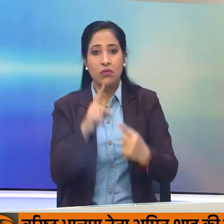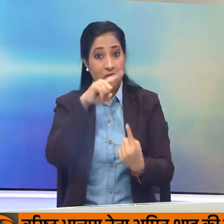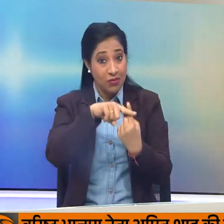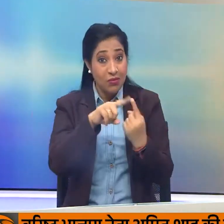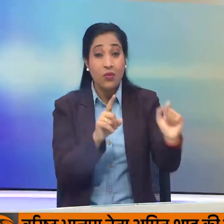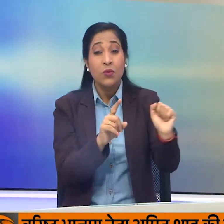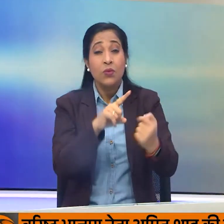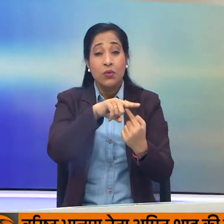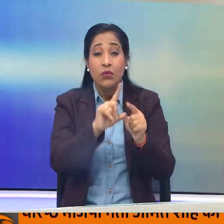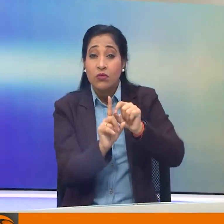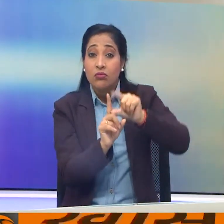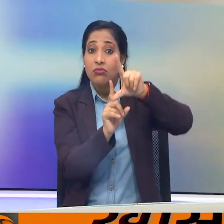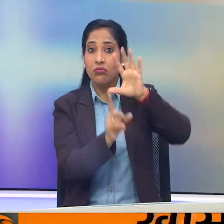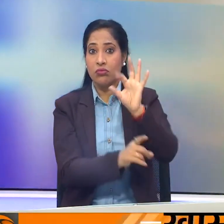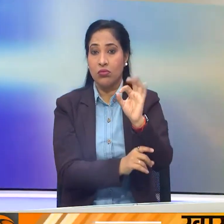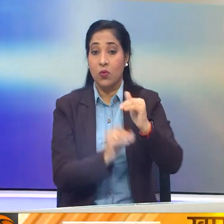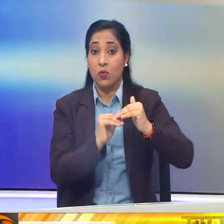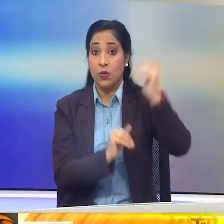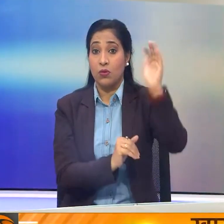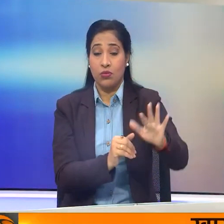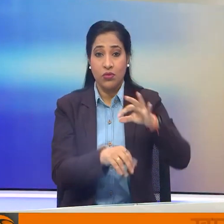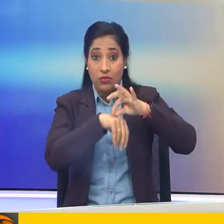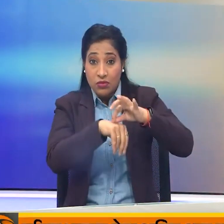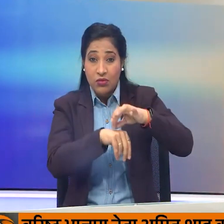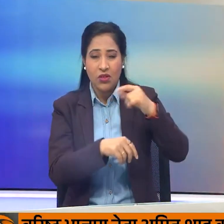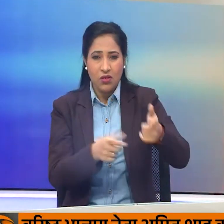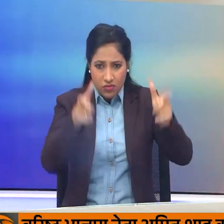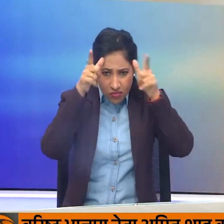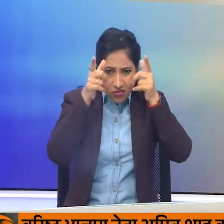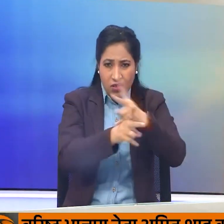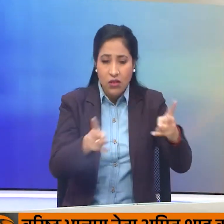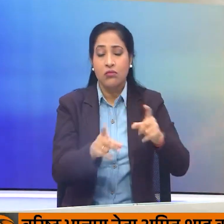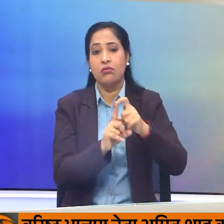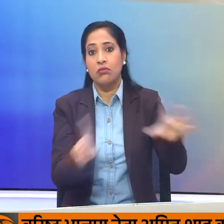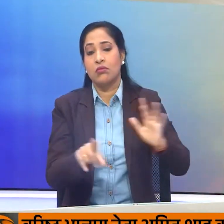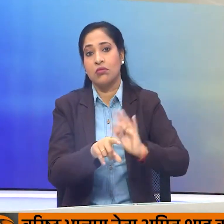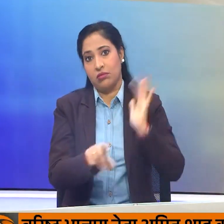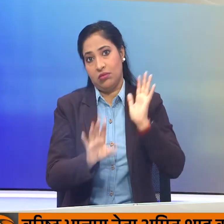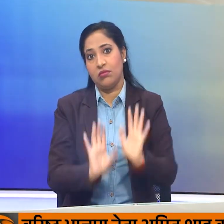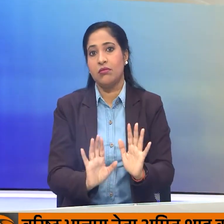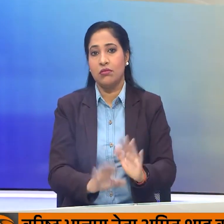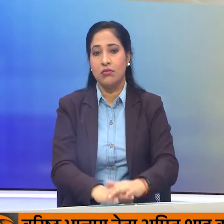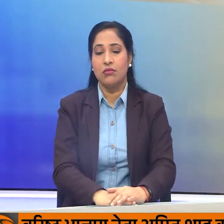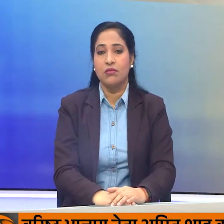डिग्री से ऊपर जा रहा है, जिससे मानव और पशुओं को खतरा पैदा हो गया है।